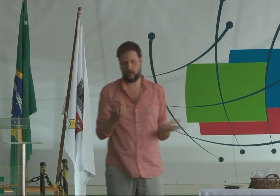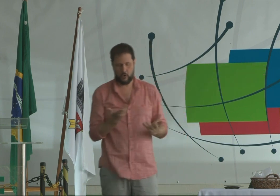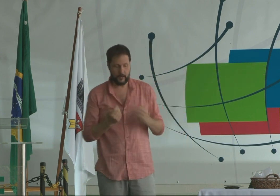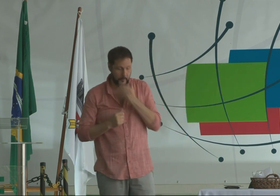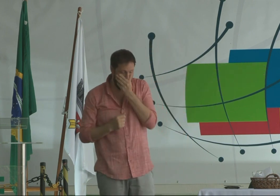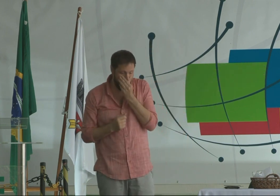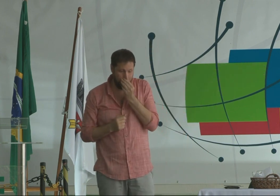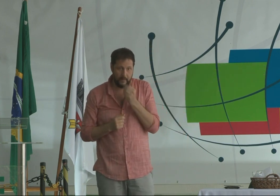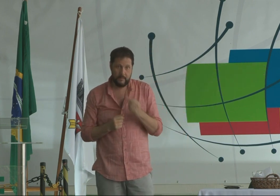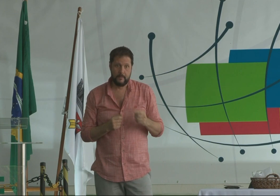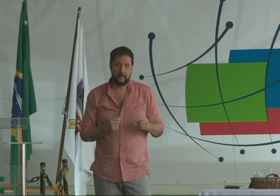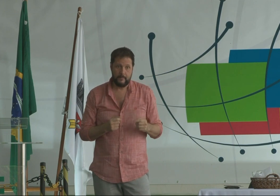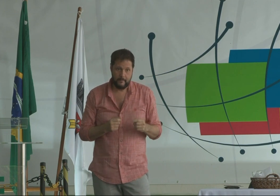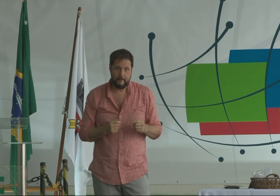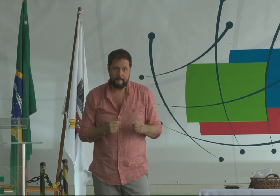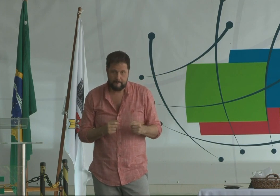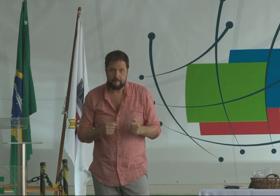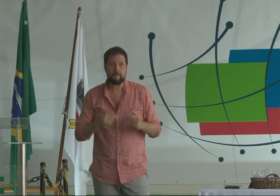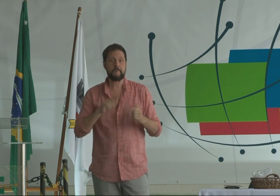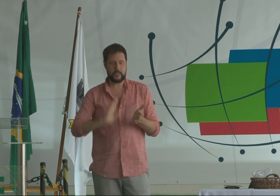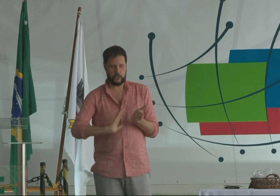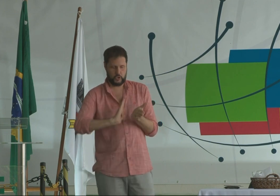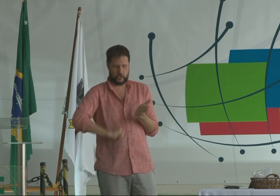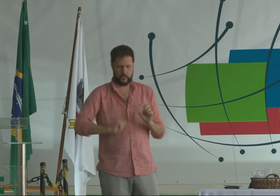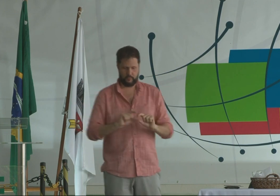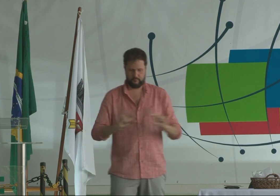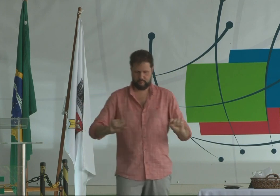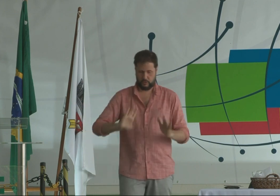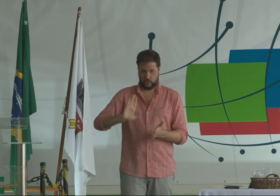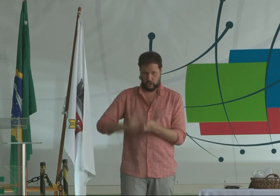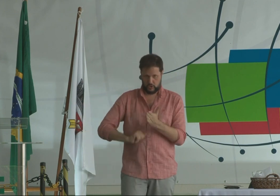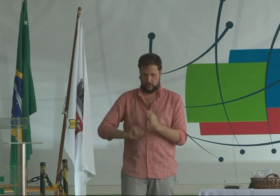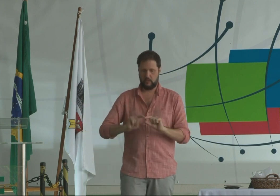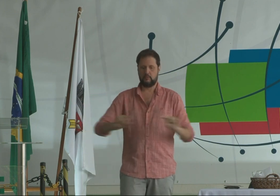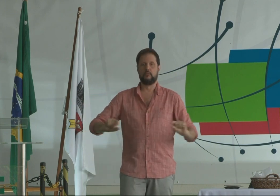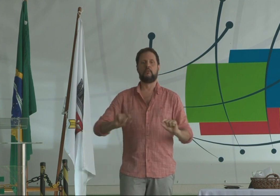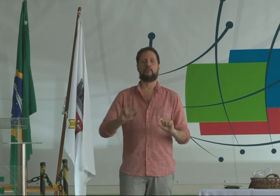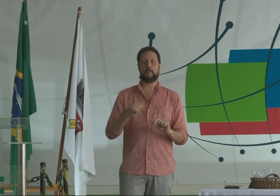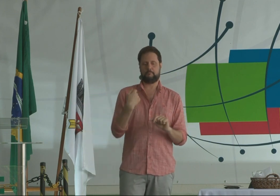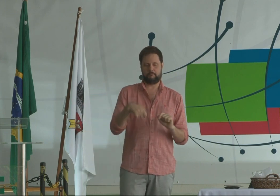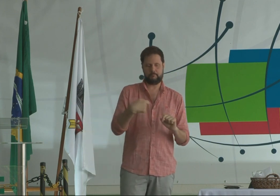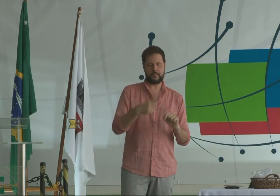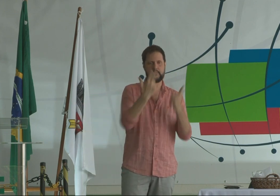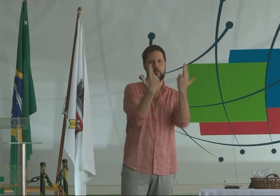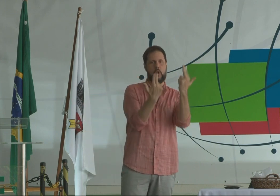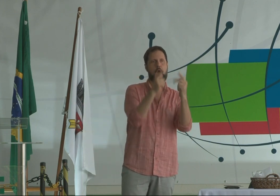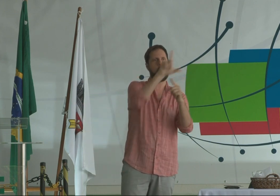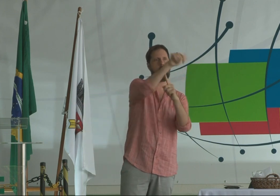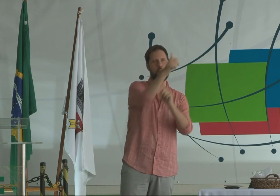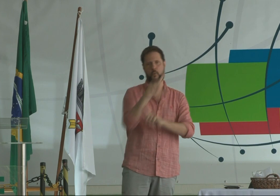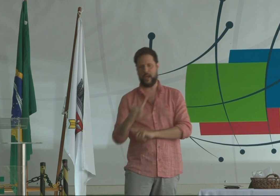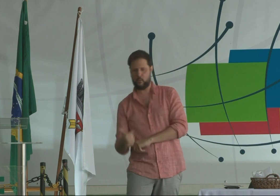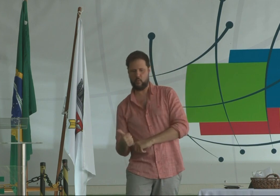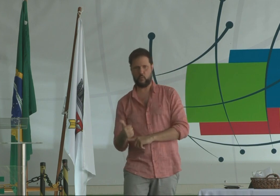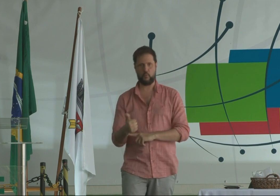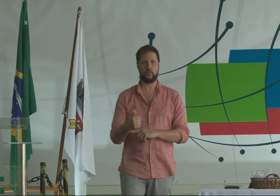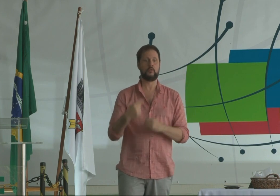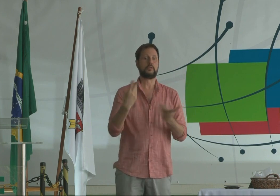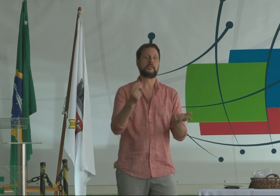Brasília e discute isso lá, e isso está acontecendo na Câmara, que precisa tirar essa cláusula e especifica que o português não